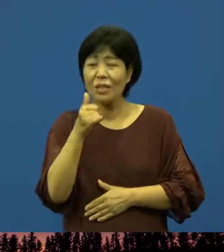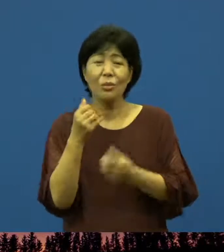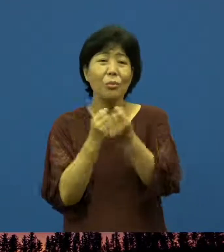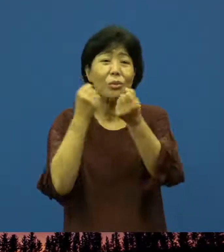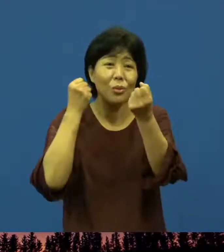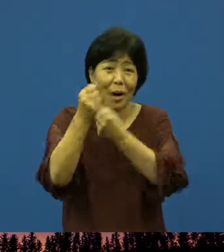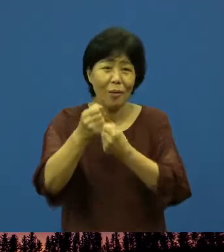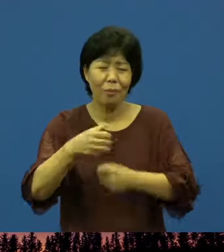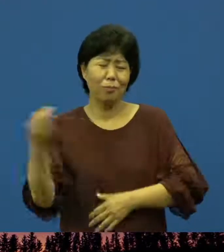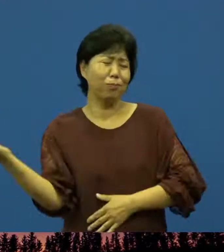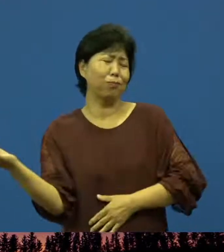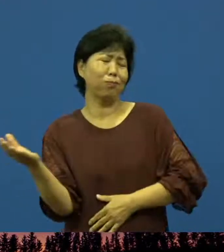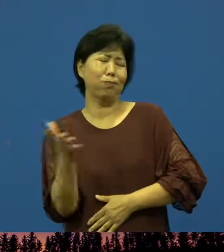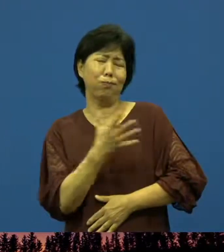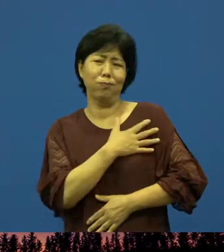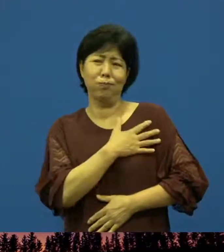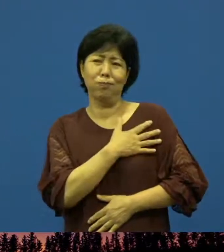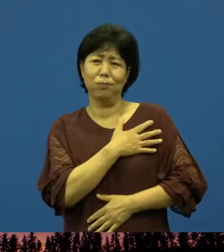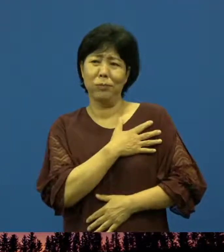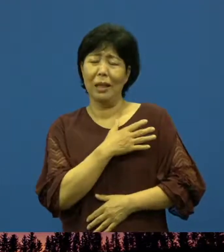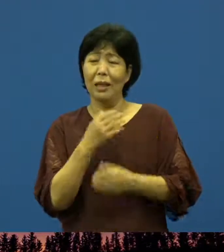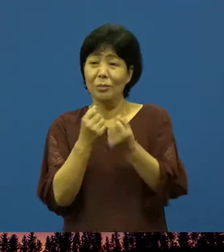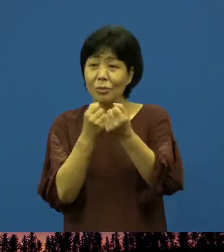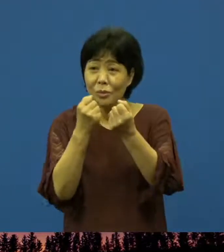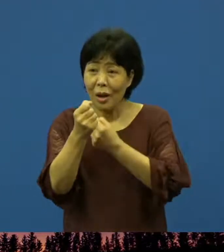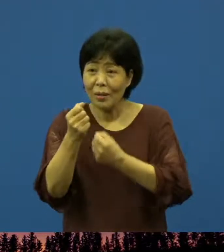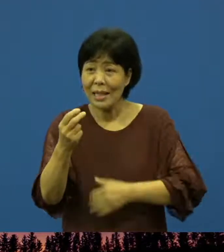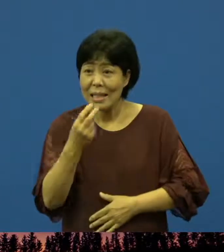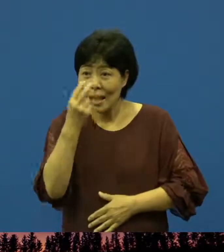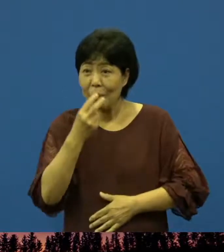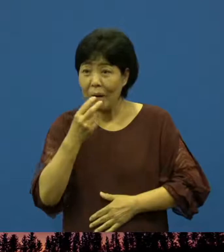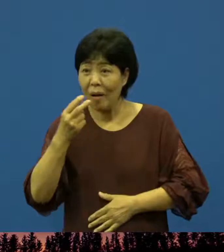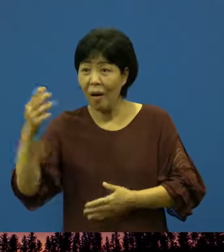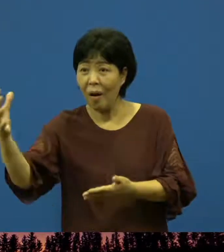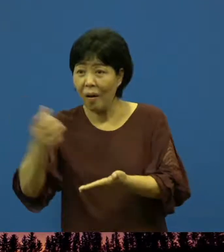억만장자 돈을 쌓아놔도 그것으로는 생명을 얻을 수가 없어요.